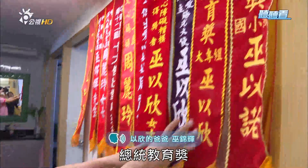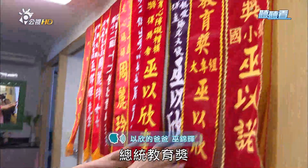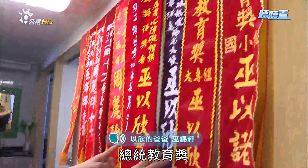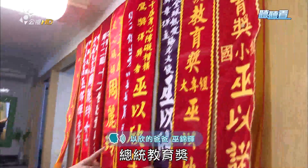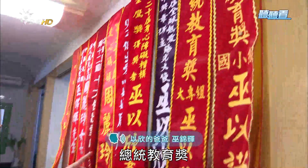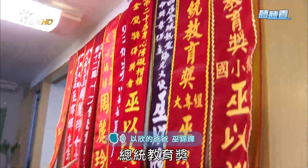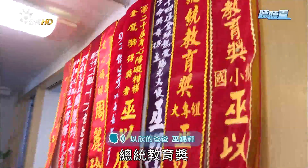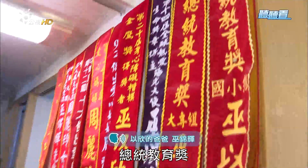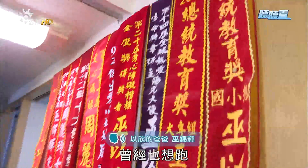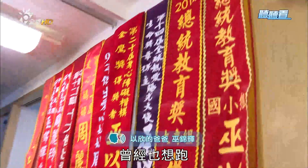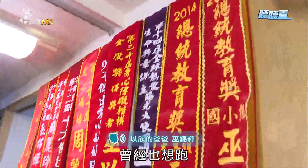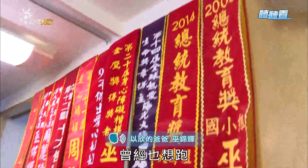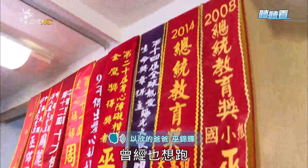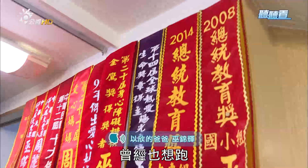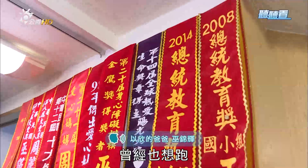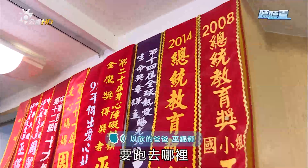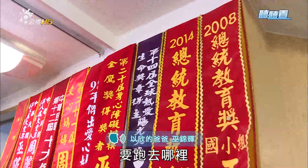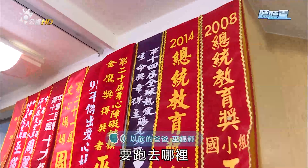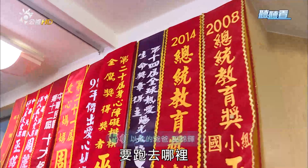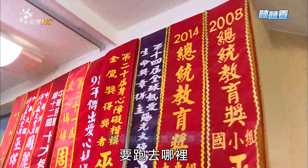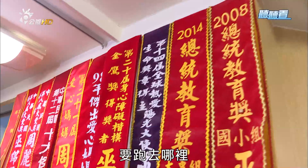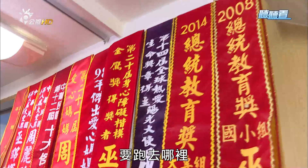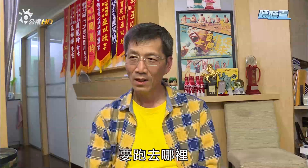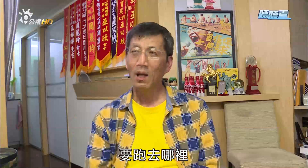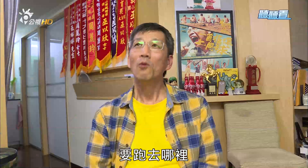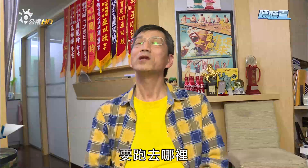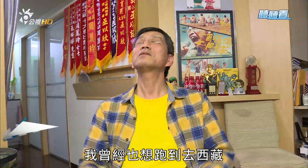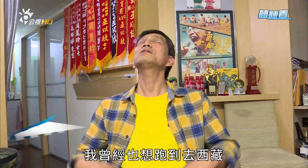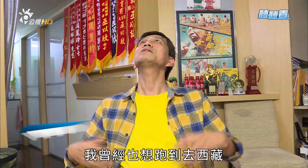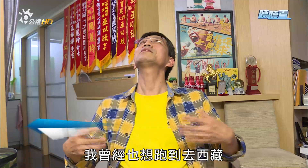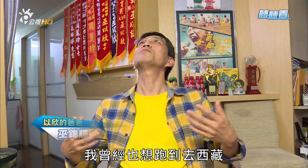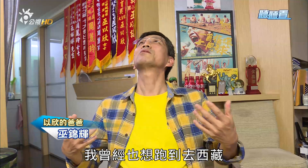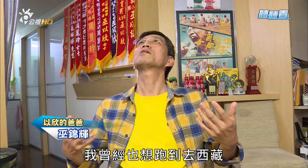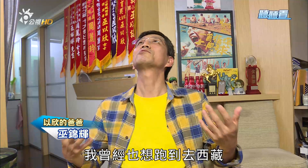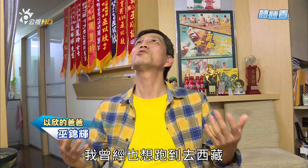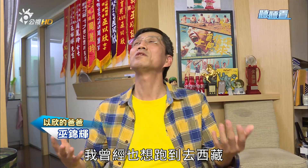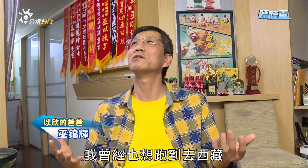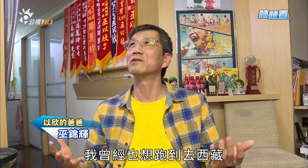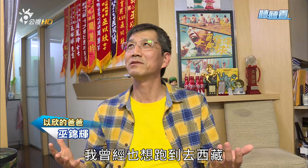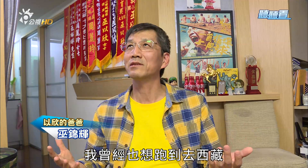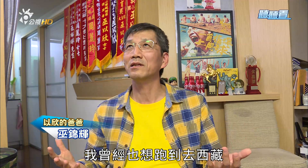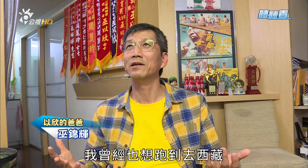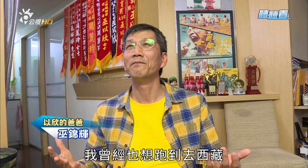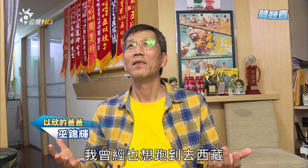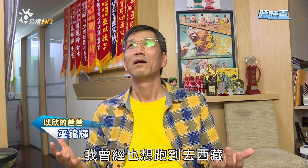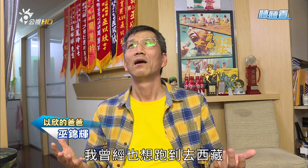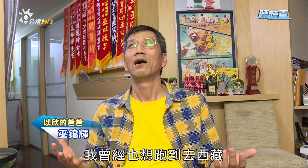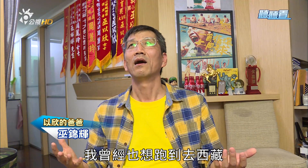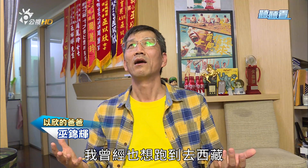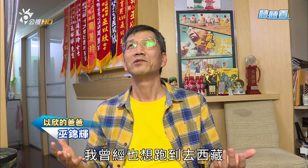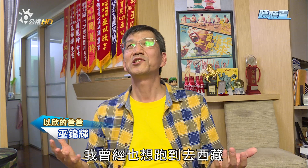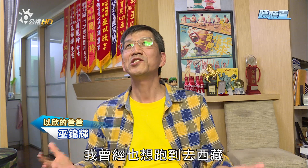家， 生病也想跑啊，要跑去哪里？卫生也想跑到去这个啊、西